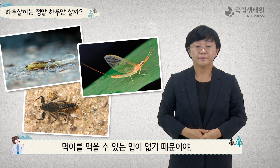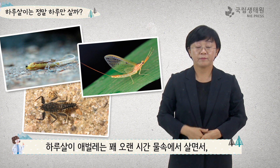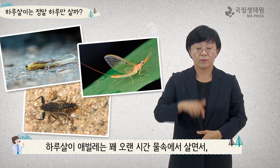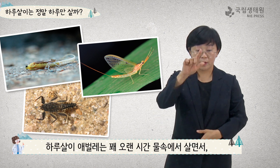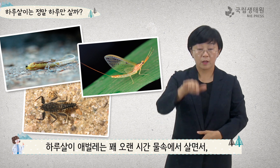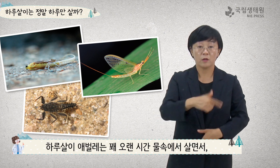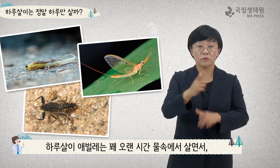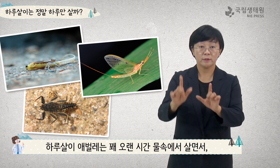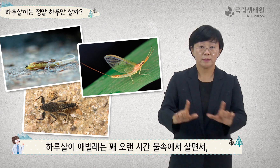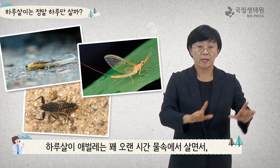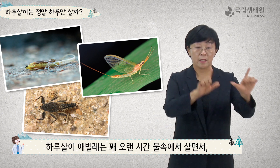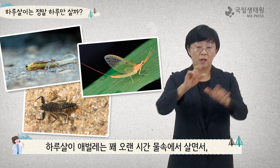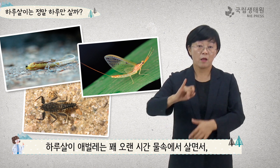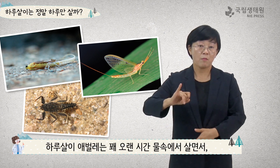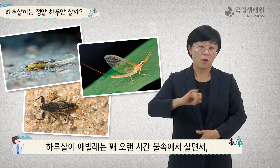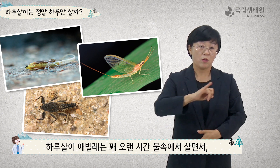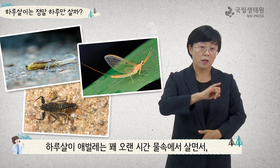1년에서 3년쯤 된단다.